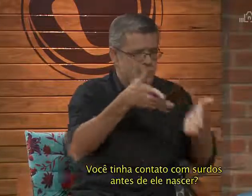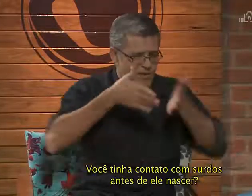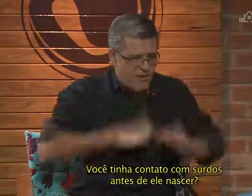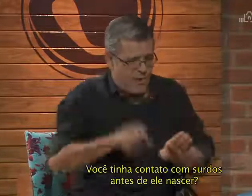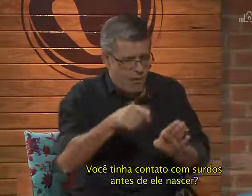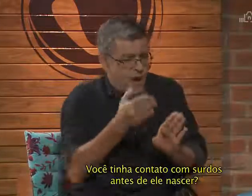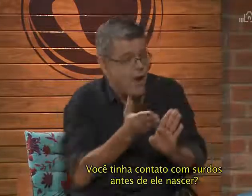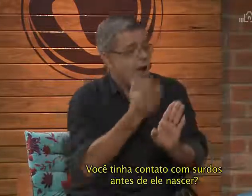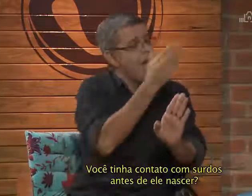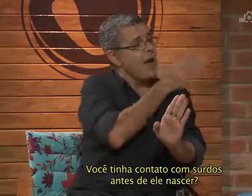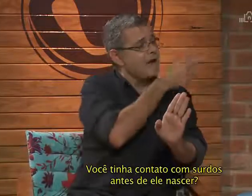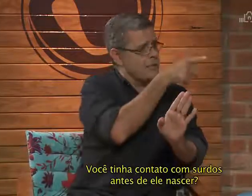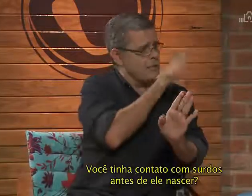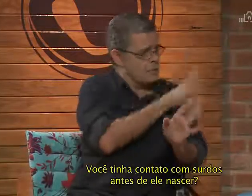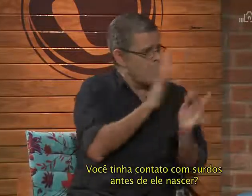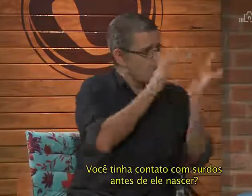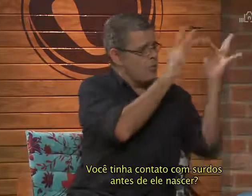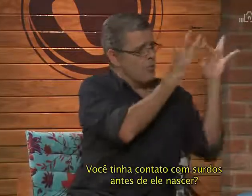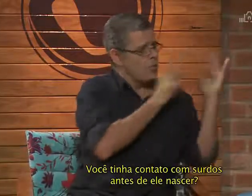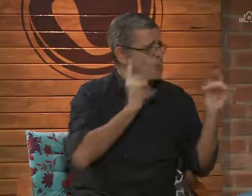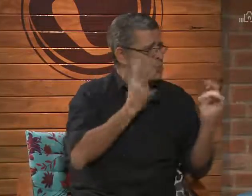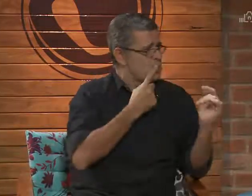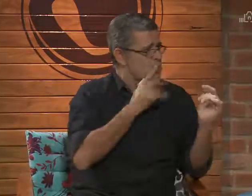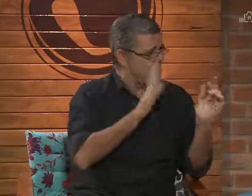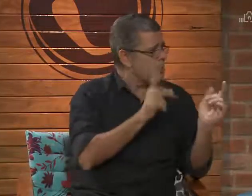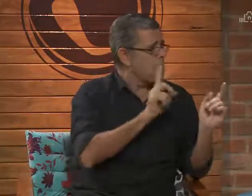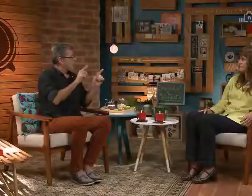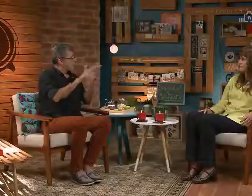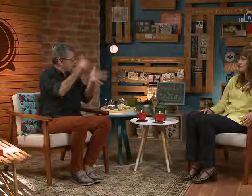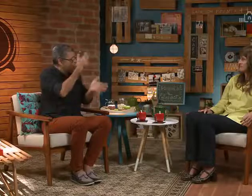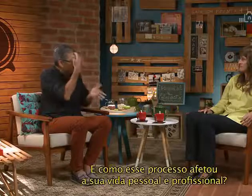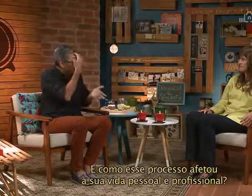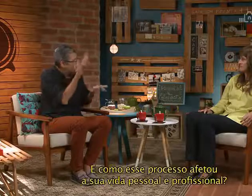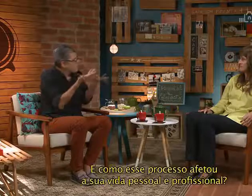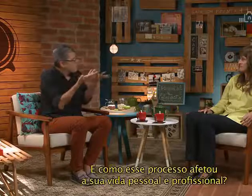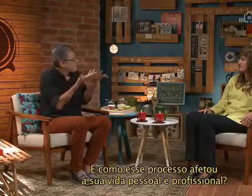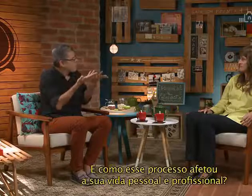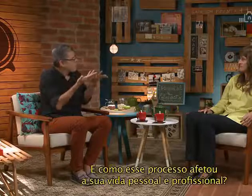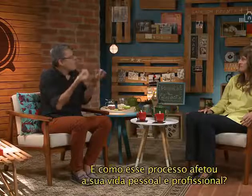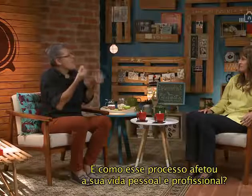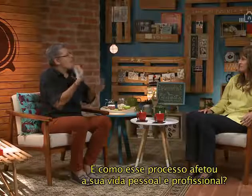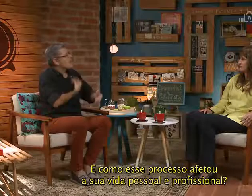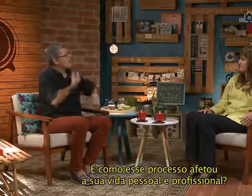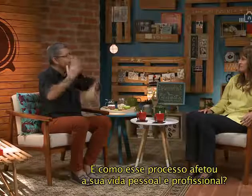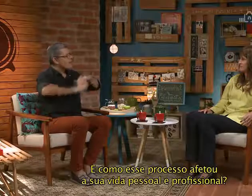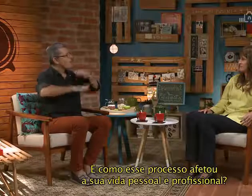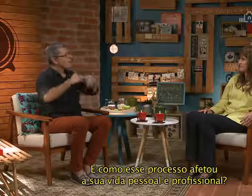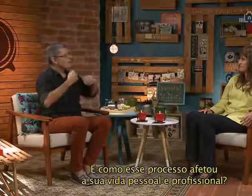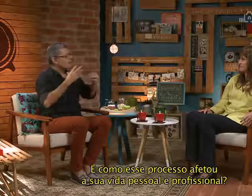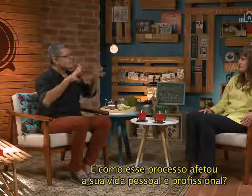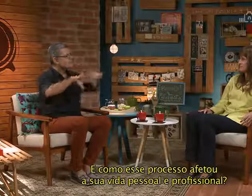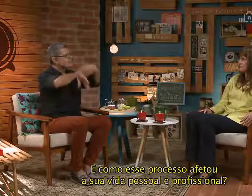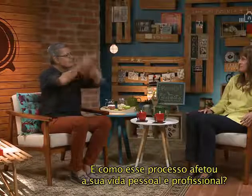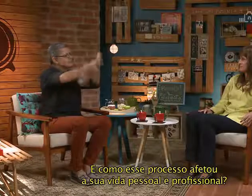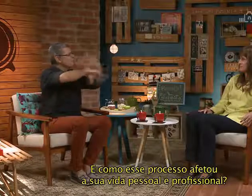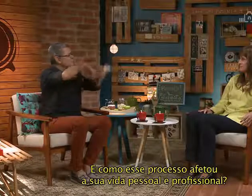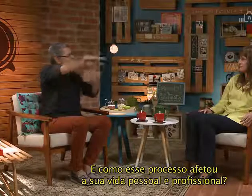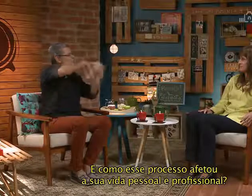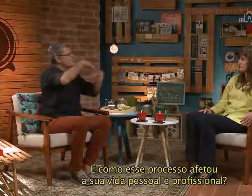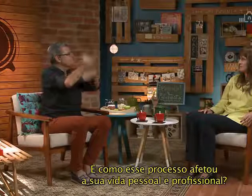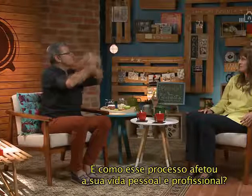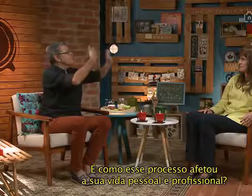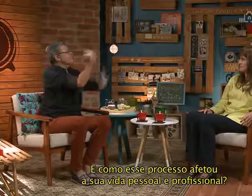tinha contato com surdos antes dele nascer? E como esse processo afetou a sua